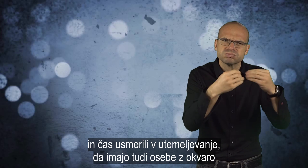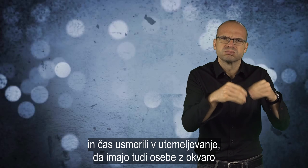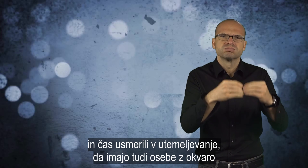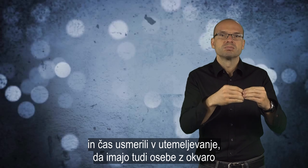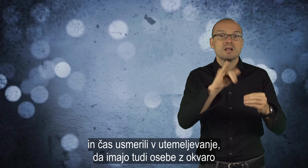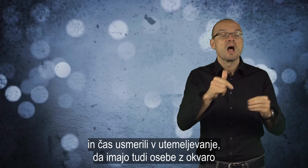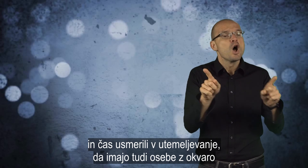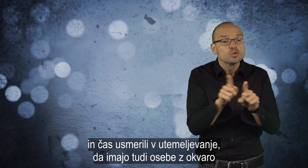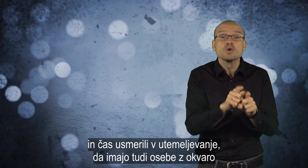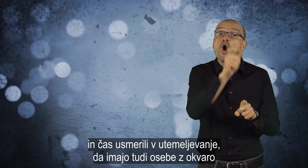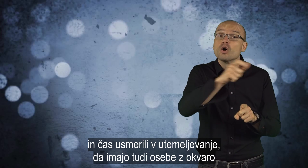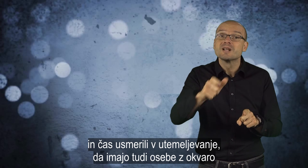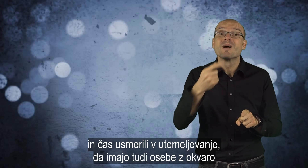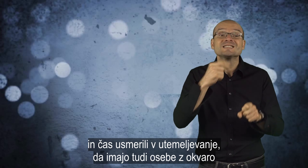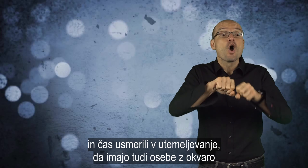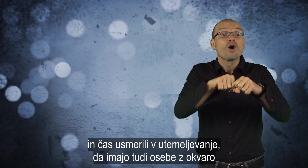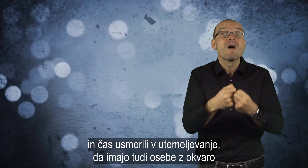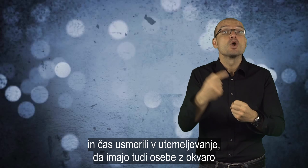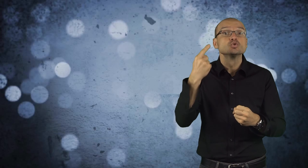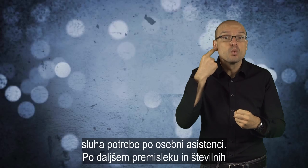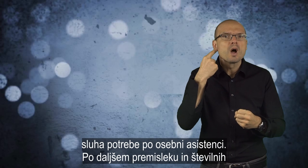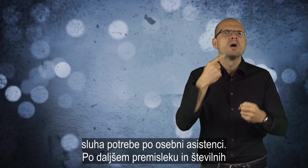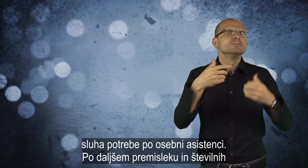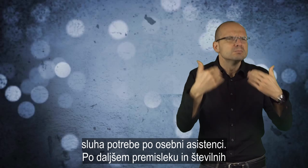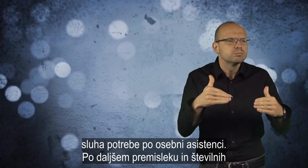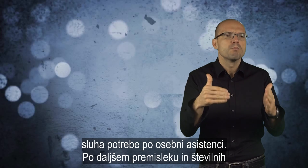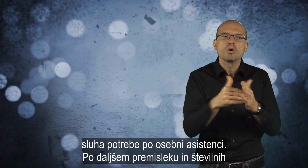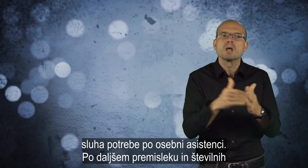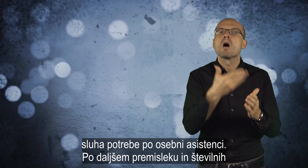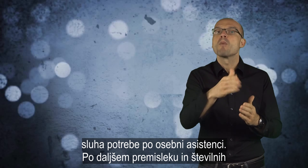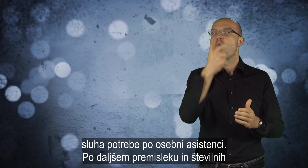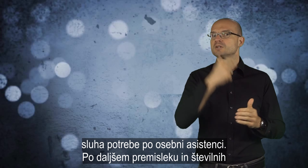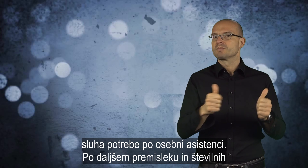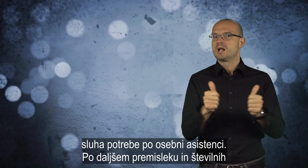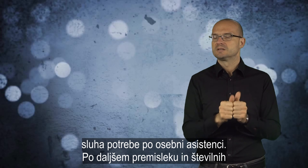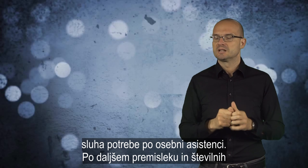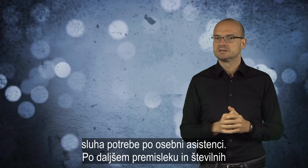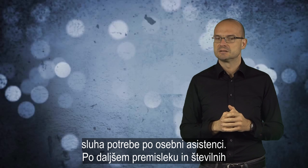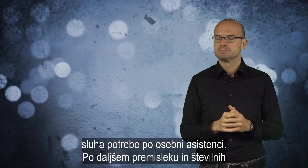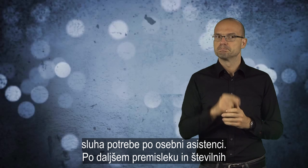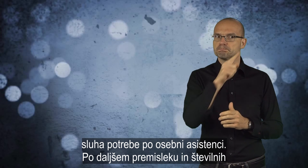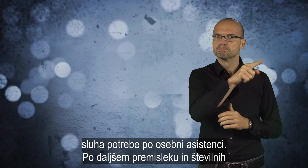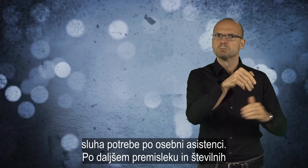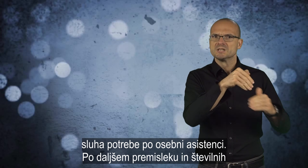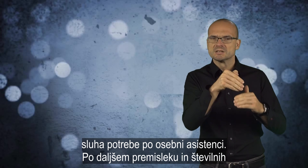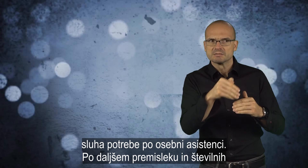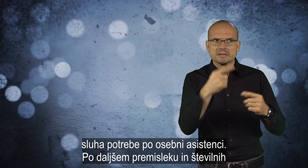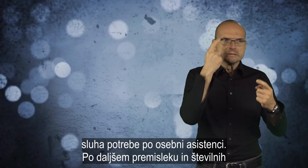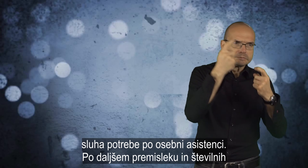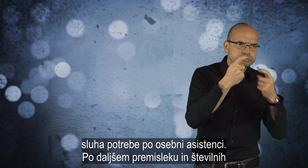utemeljevanje, da imajo tudi osebe z okvaro sluha potrebe po osebni asistenci. Po daljšem